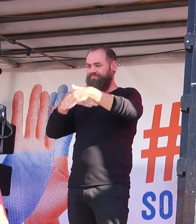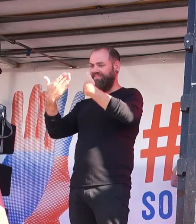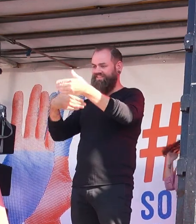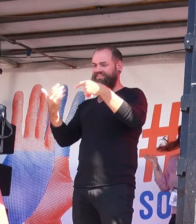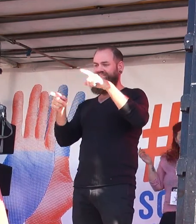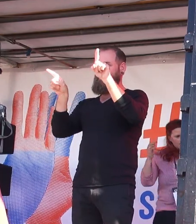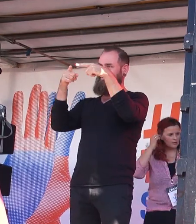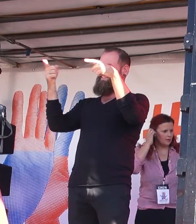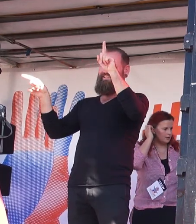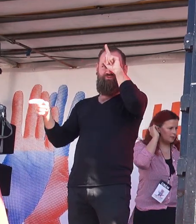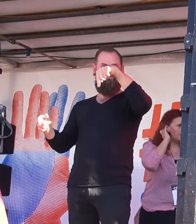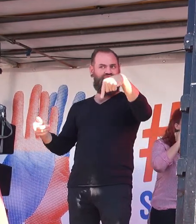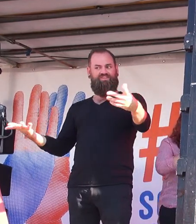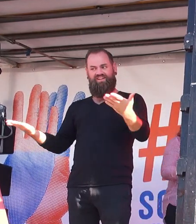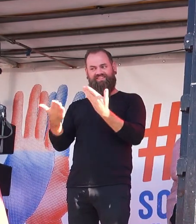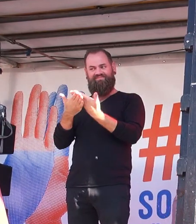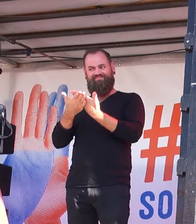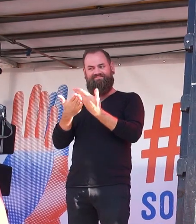seid unser Glück. Vielen Dank.